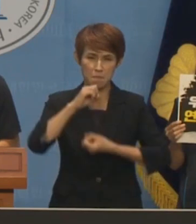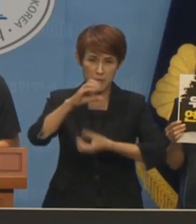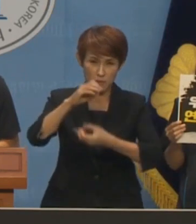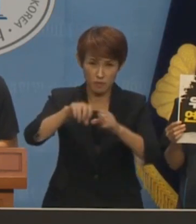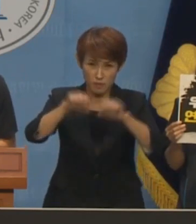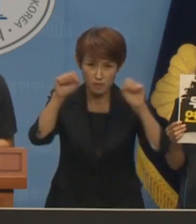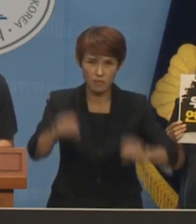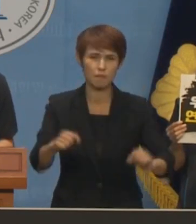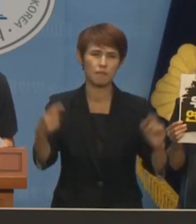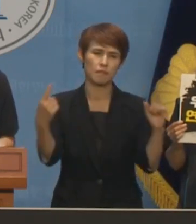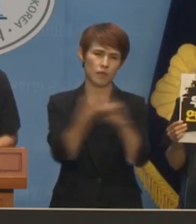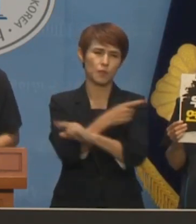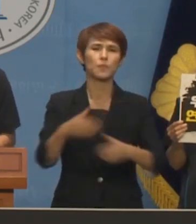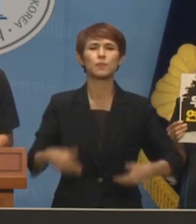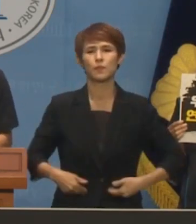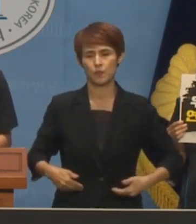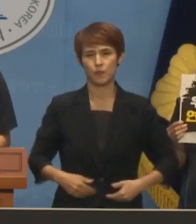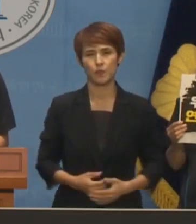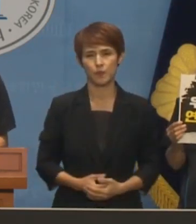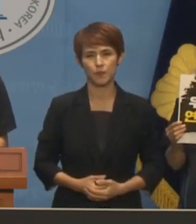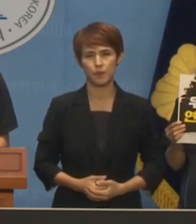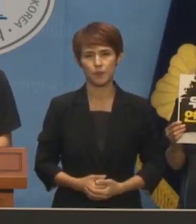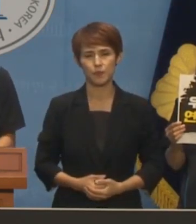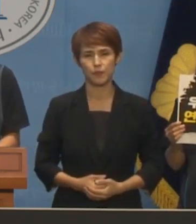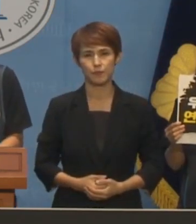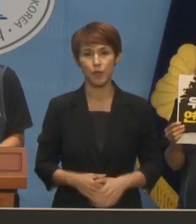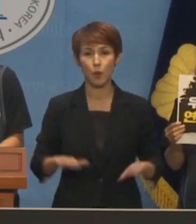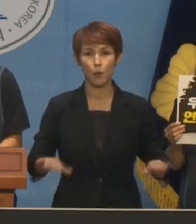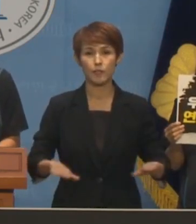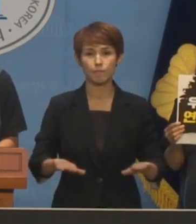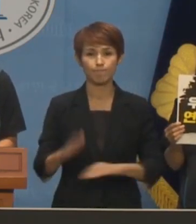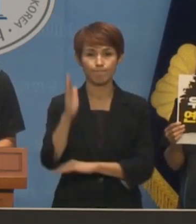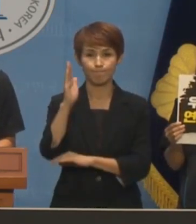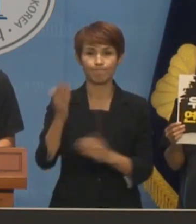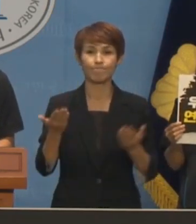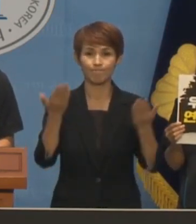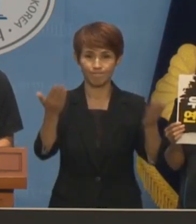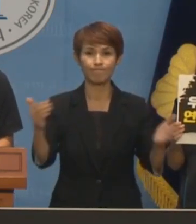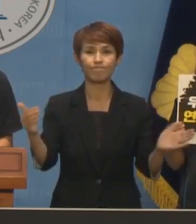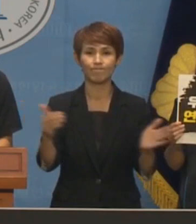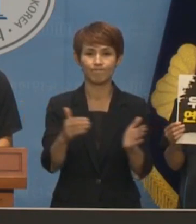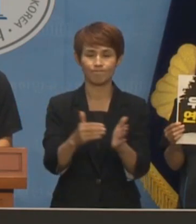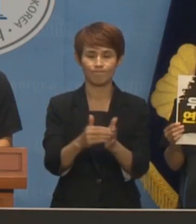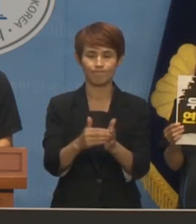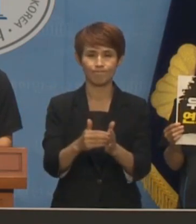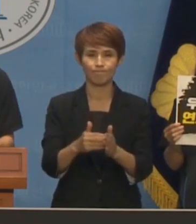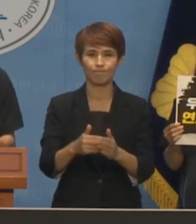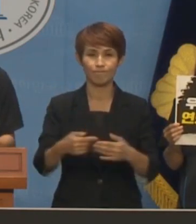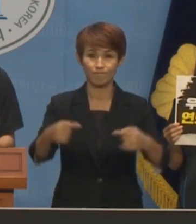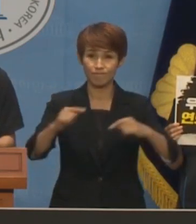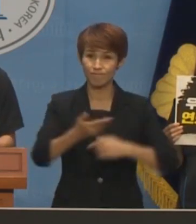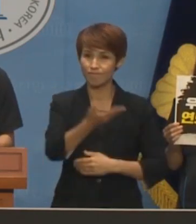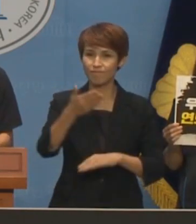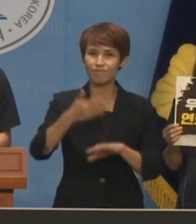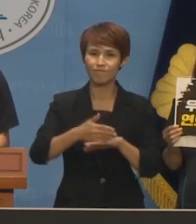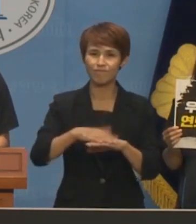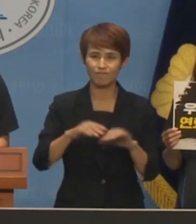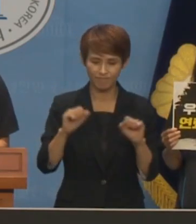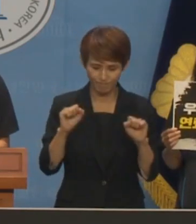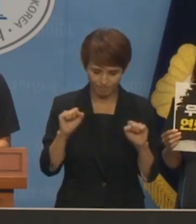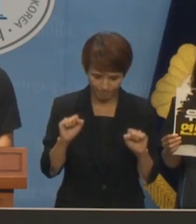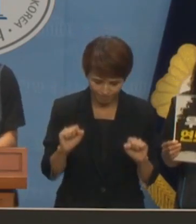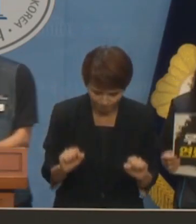말씀을 드립니다 이상으로 오늘 기자 회견을 모두 마칠 수 있도록 하겠습니다 참석해 주신 분들 감사합니다